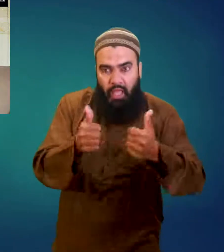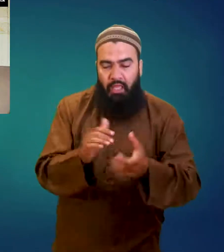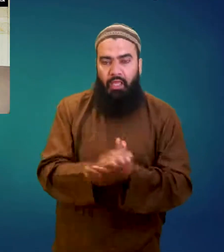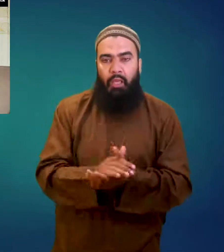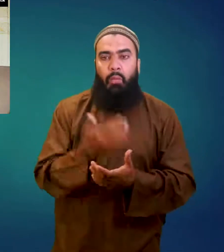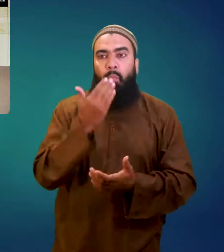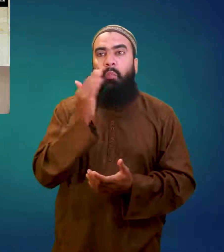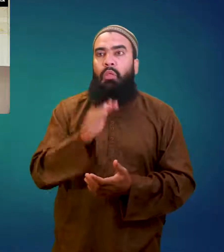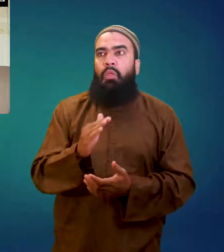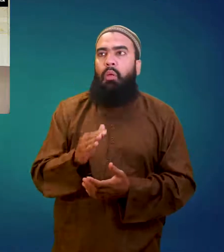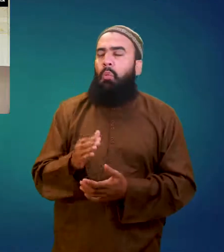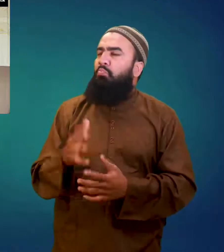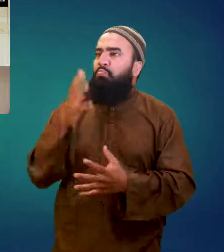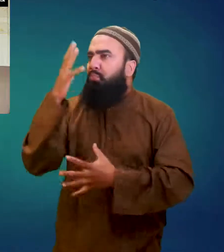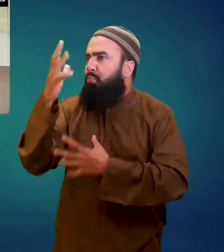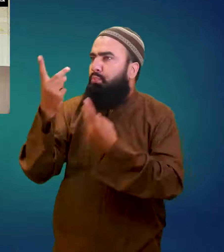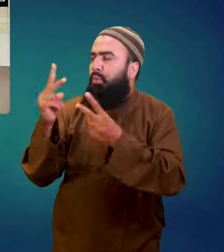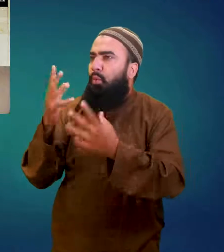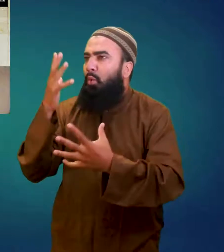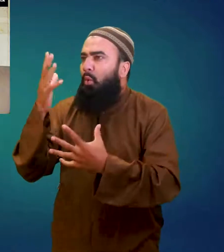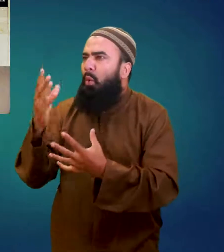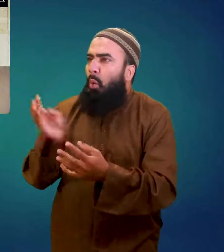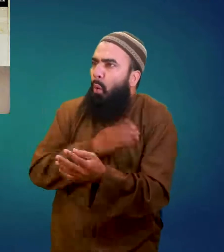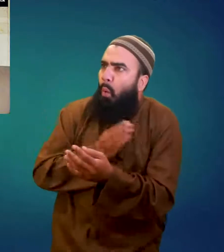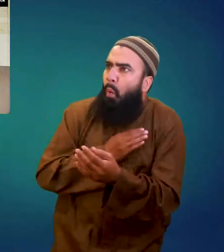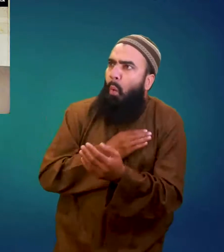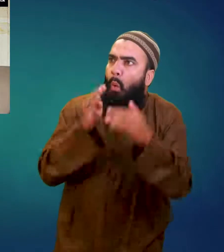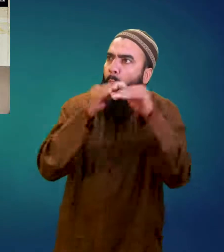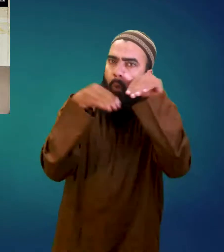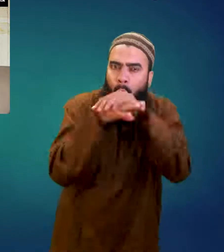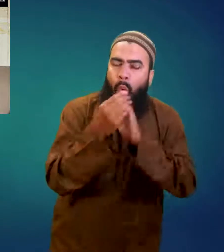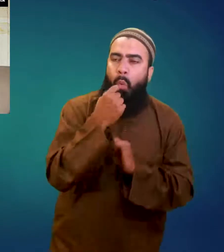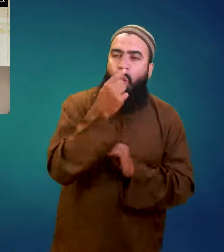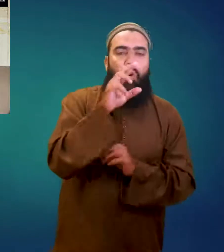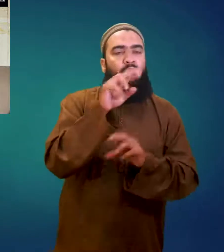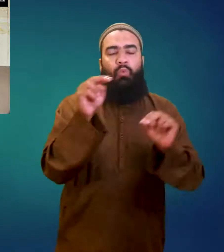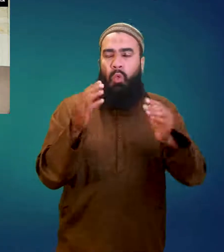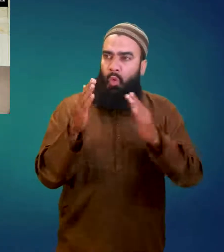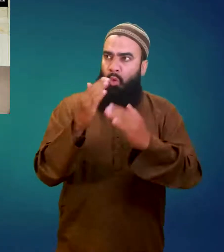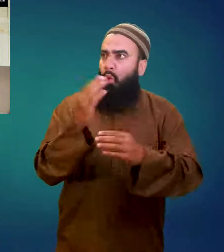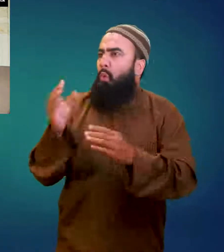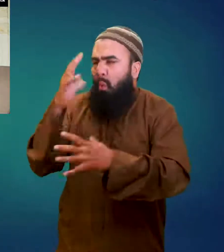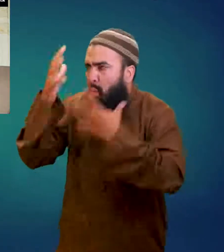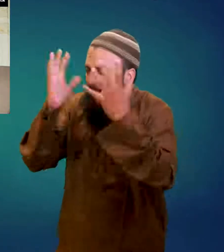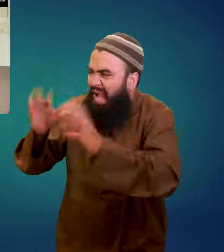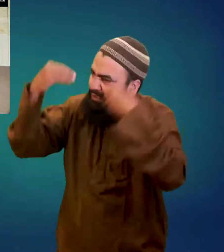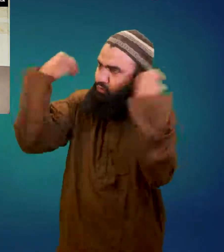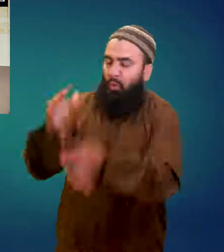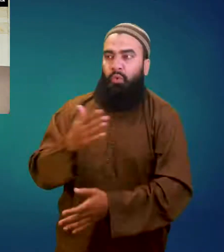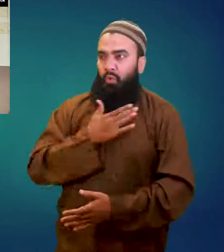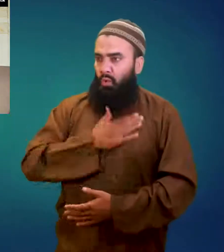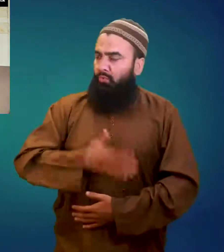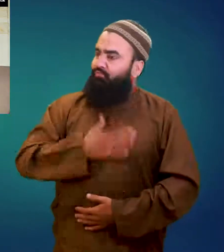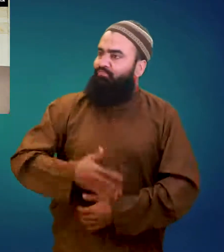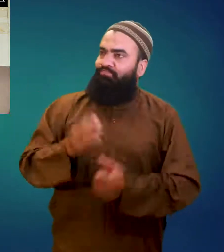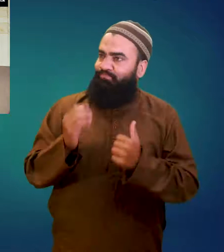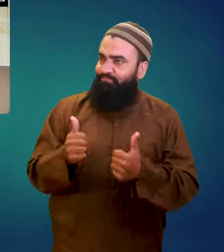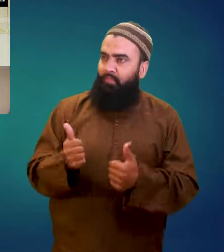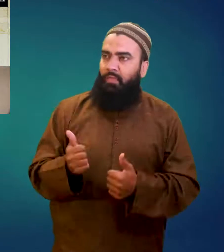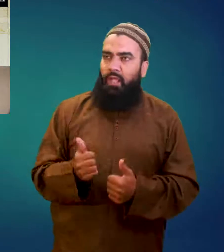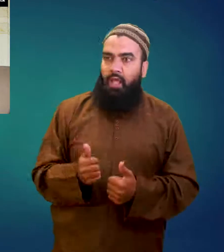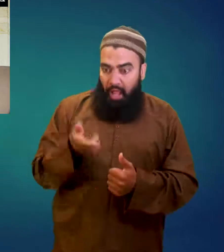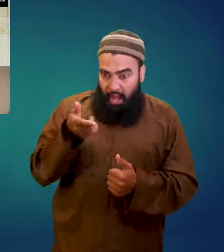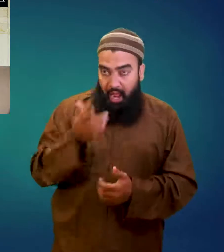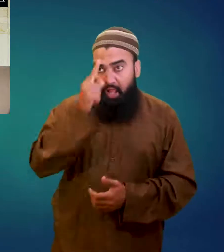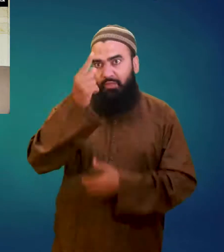کر دیتے ہیں، اور جو حالات آتے ہیں ان سے گھبراتے نہیں، تو اللہ نے انہیں بشارت دی کہ انہیں نہ اس دنیا میں